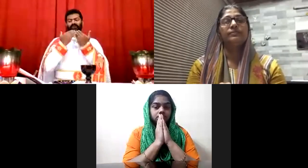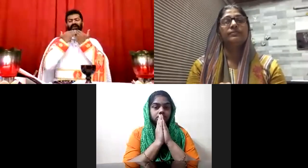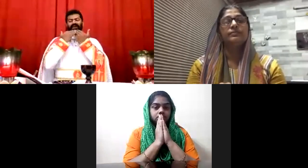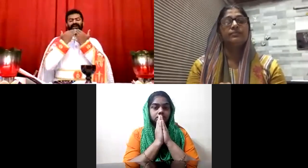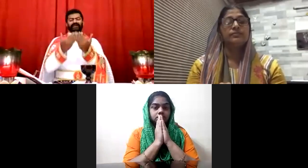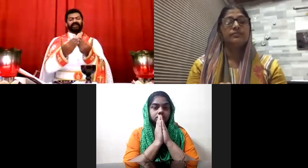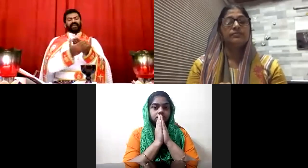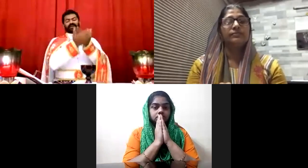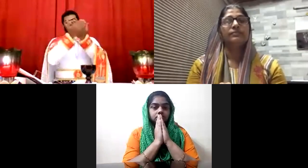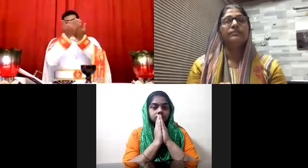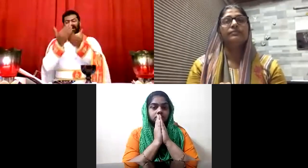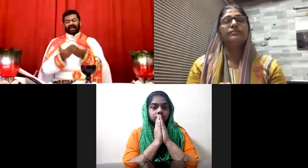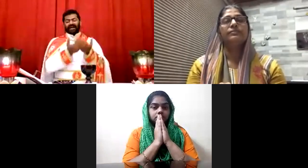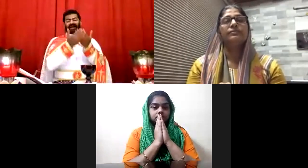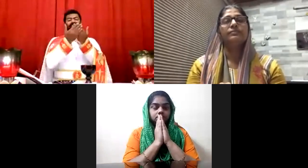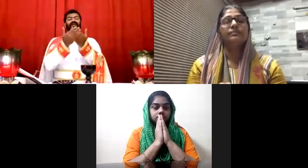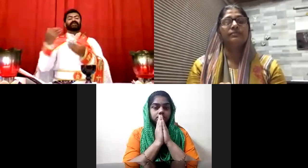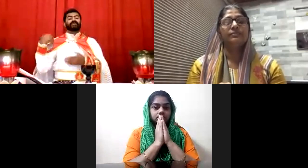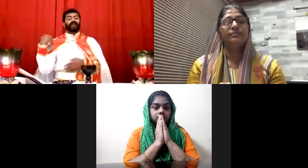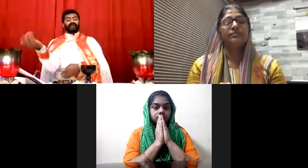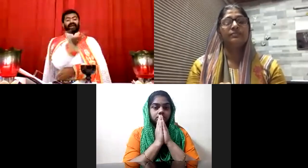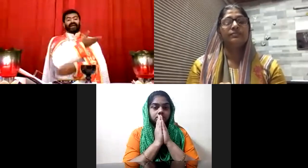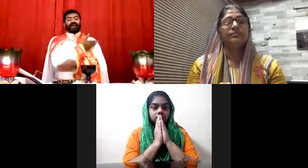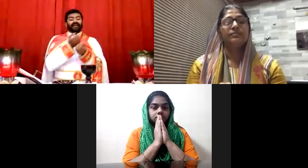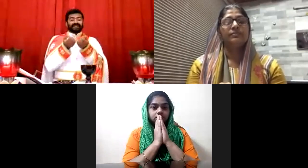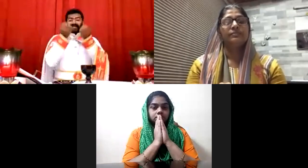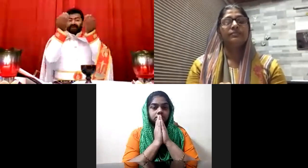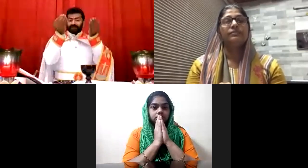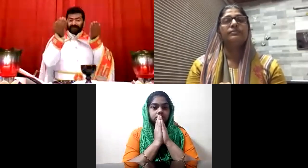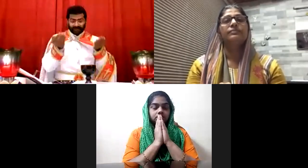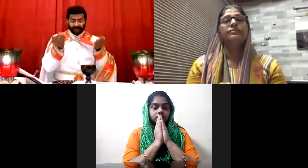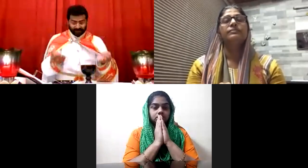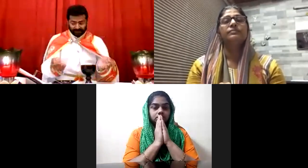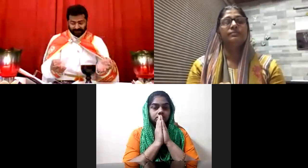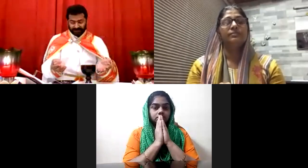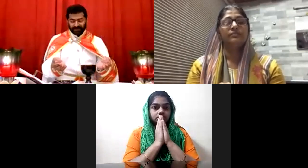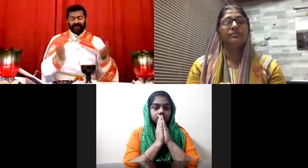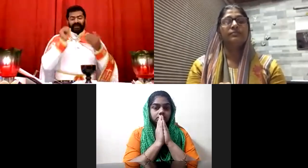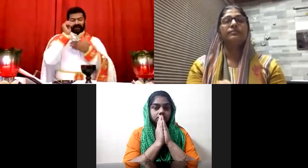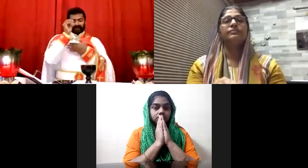ബഹുമാനവും കൃതജ്ഞതയും ആരാധനയും ഞങ്ങൾ സമർപ്പിക്കുന്നു,